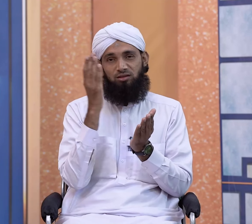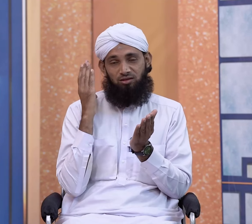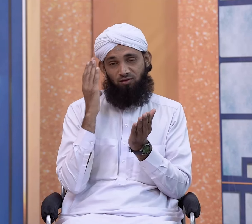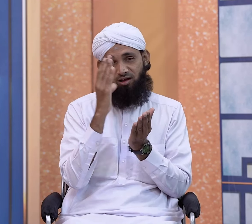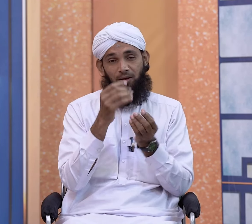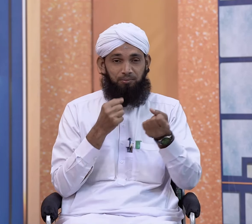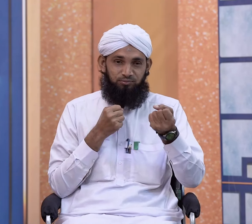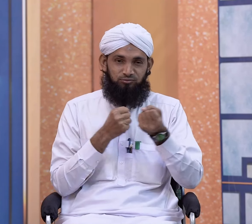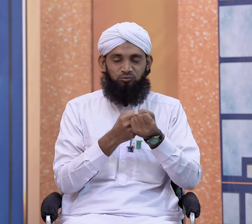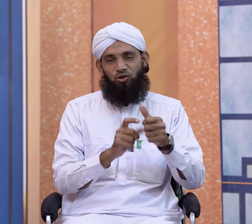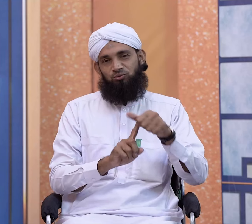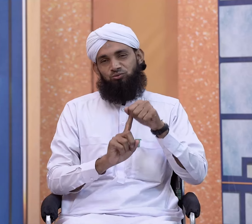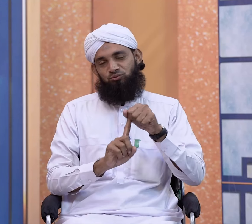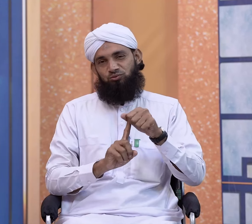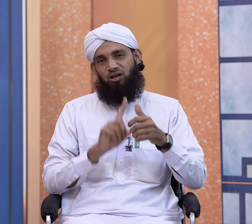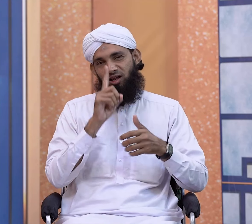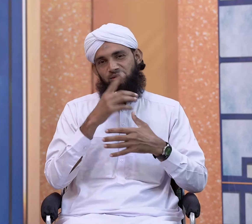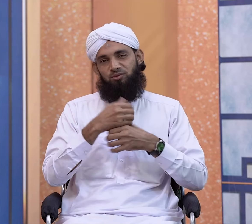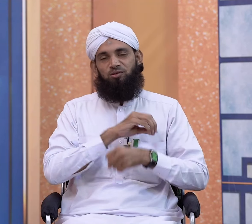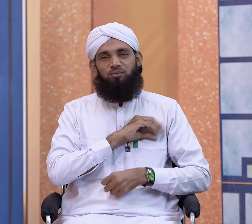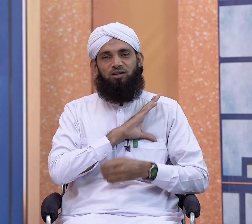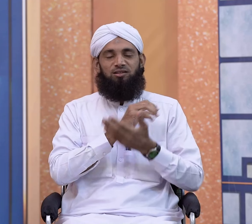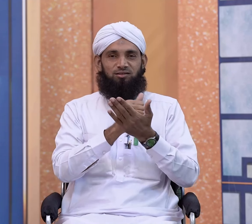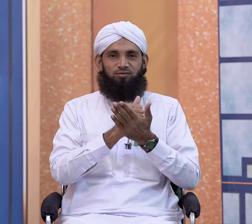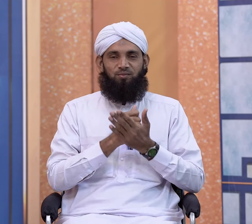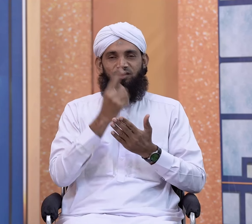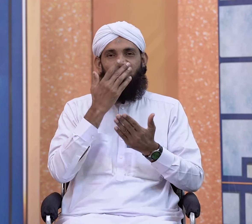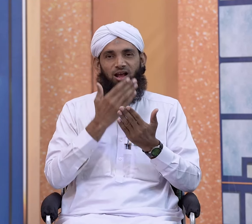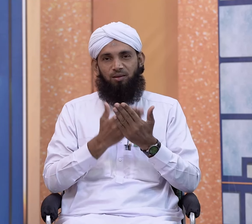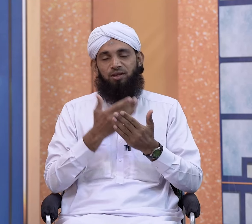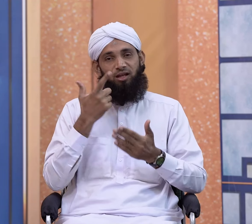چاہیے۔ انہی اچھی باتوں کے ساتھ ہمارے پروگرام کا وقت ختم ہوا۔ آپ سے ملاقات ہوگی اگلے پروگرام